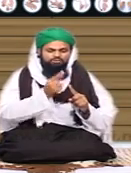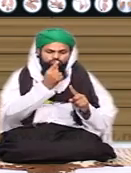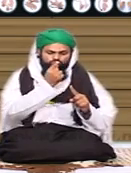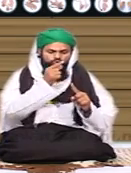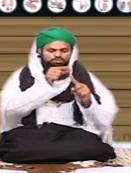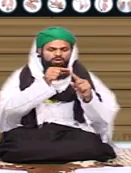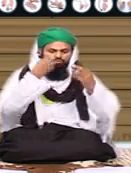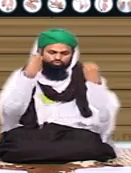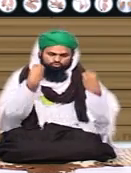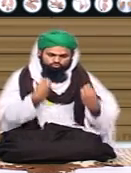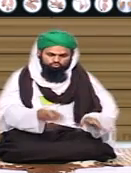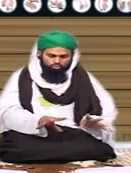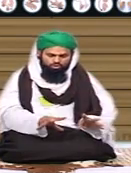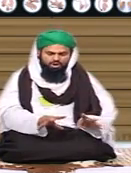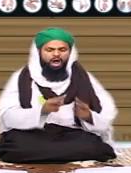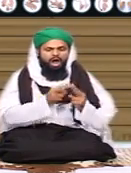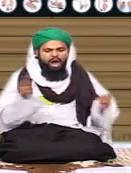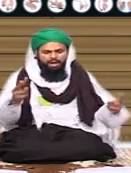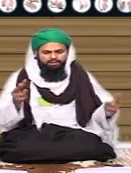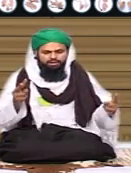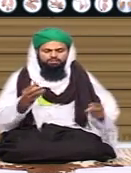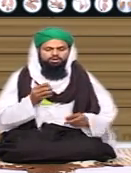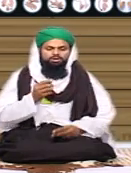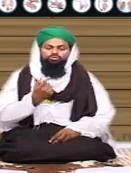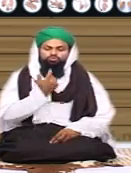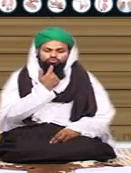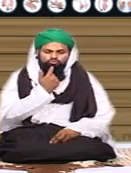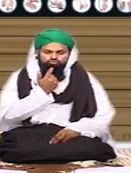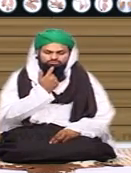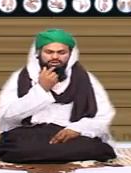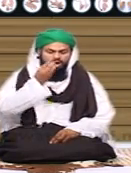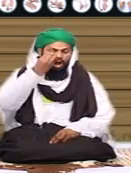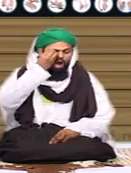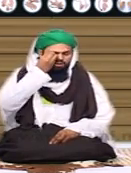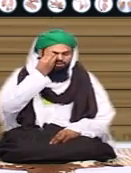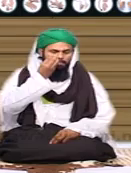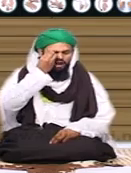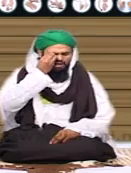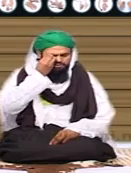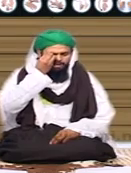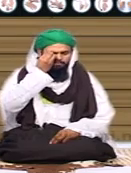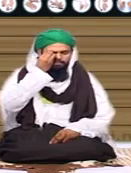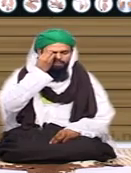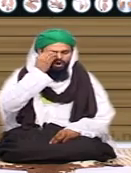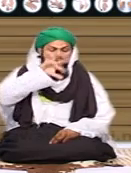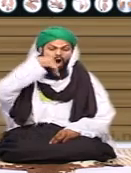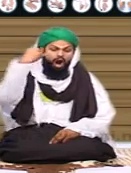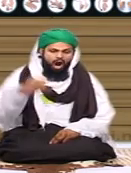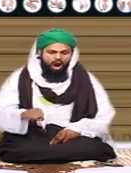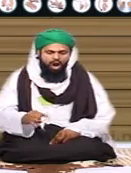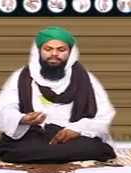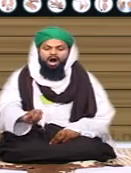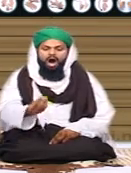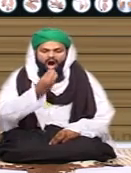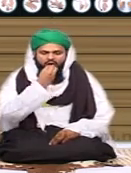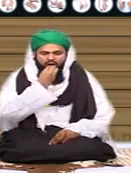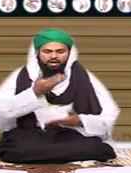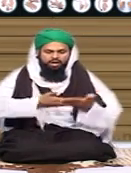نمازی اور بے روزہ کا حال تھا, جھوٹی قسمیں کھانے والے اور رزق